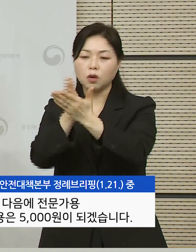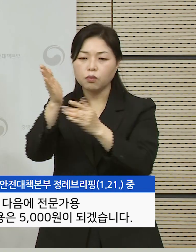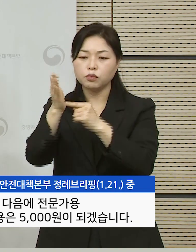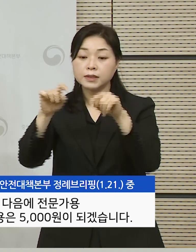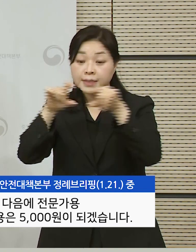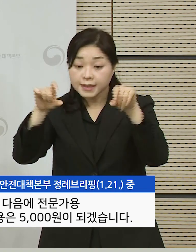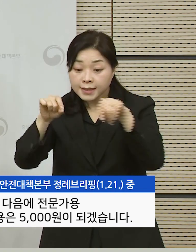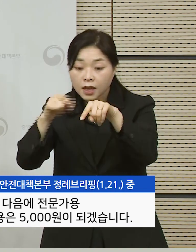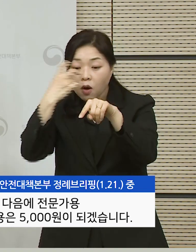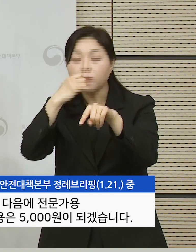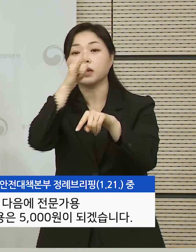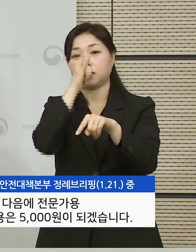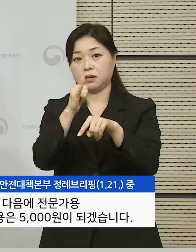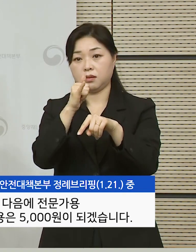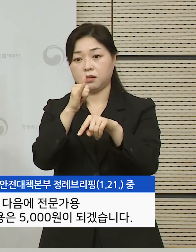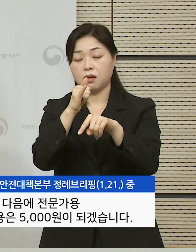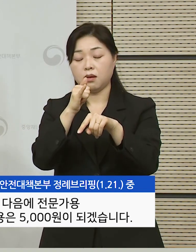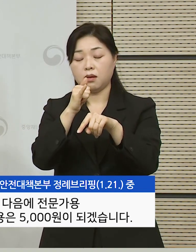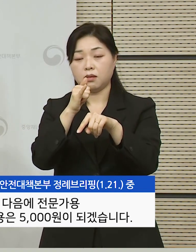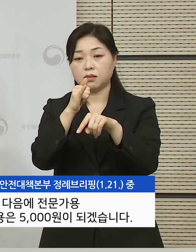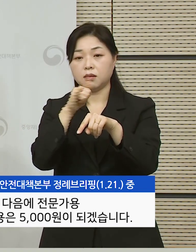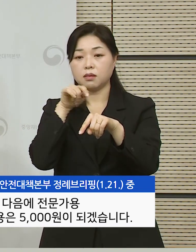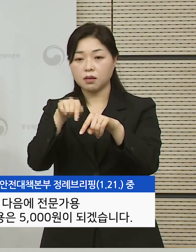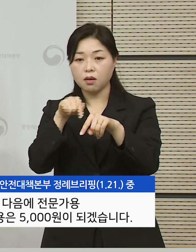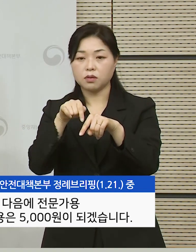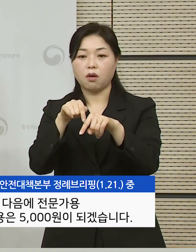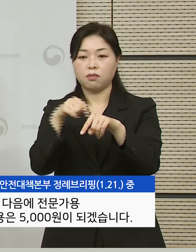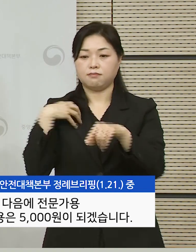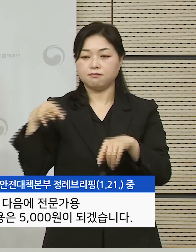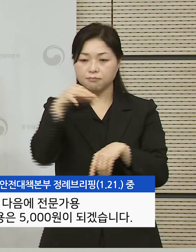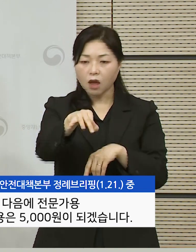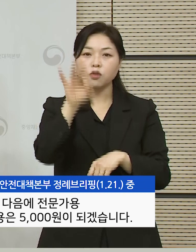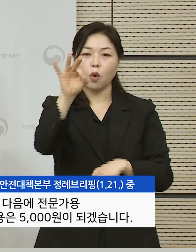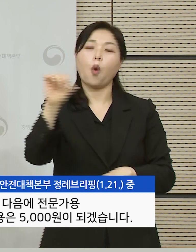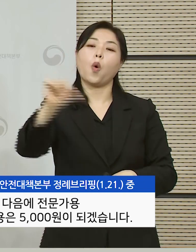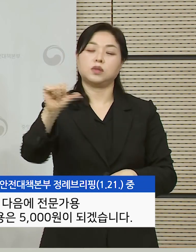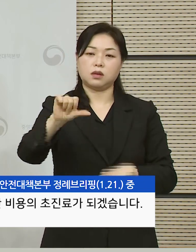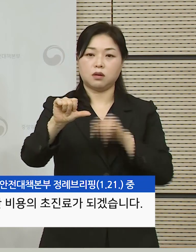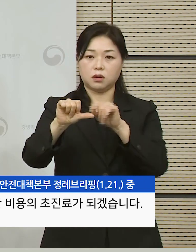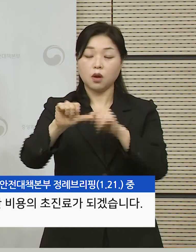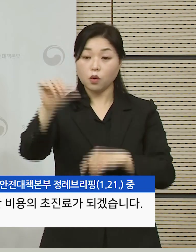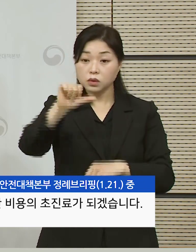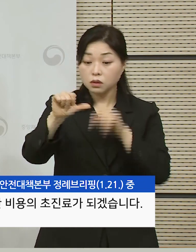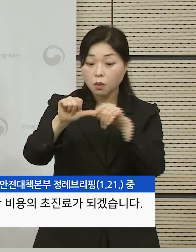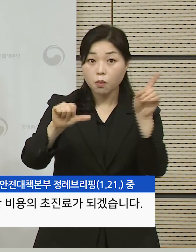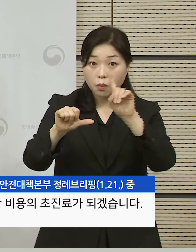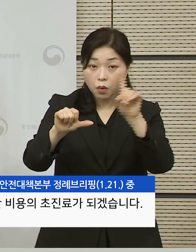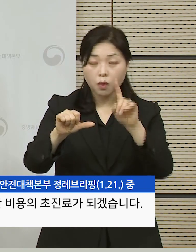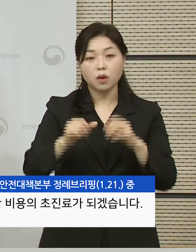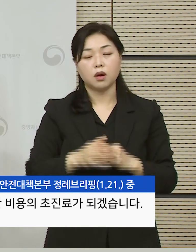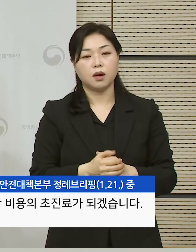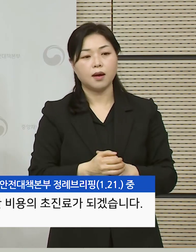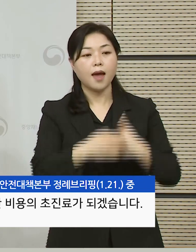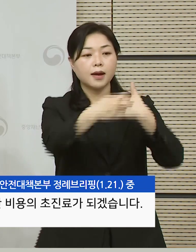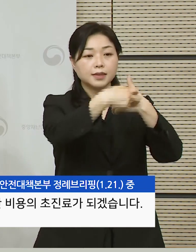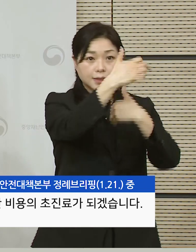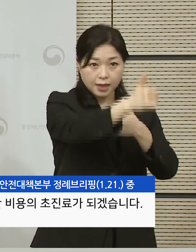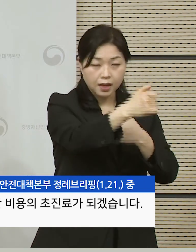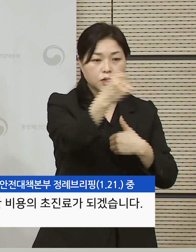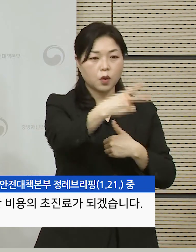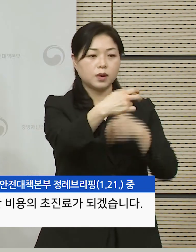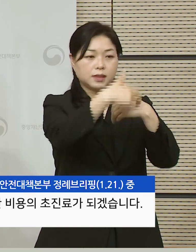키트를 검사를 받게 됩니다. 받게 되는 비용은 5,000원이 되겠습니다. 이 비용 같은 경우에는